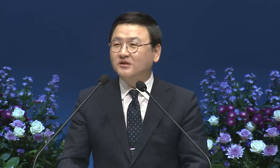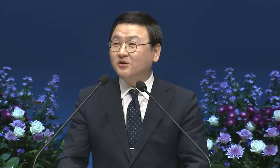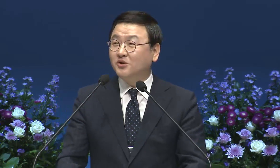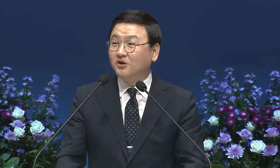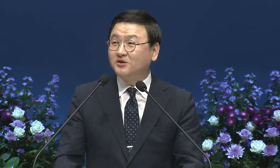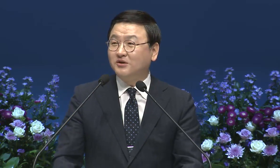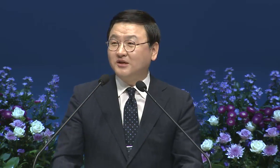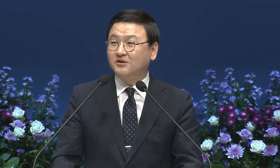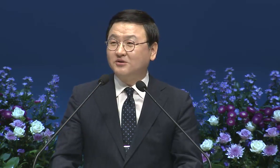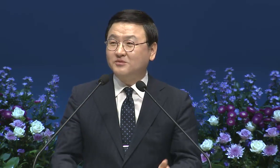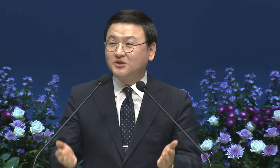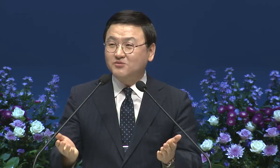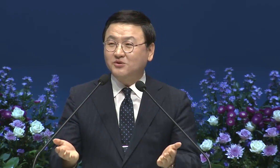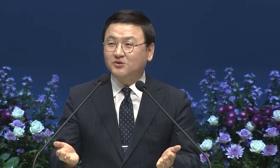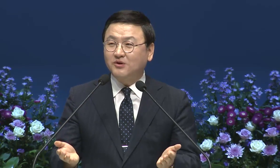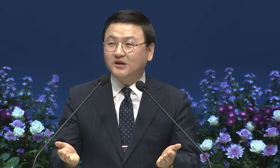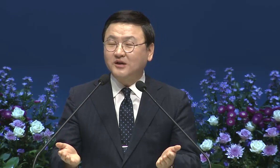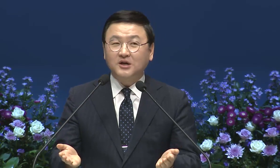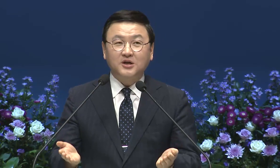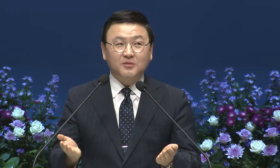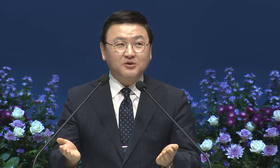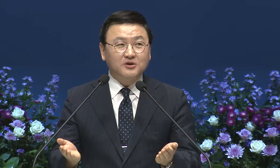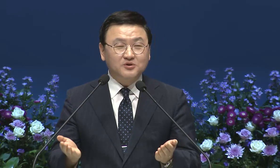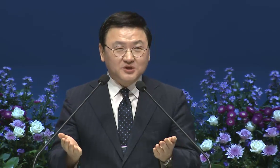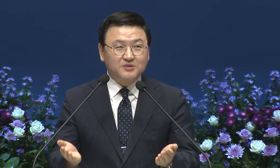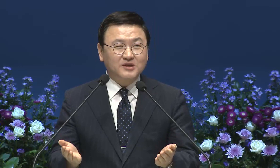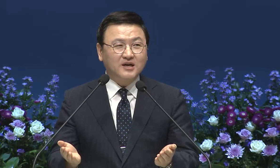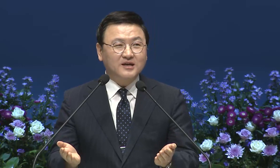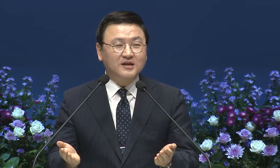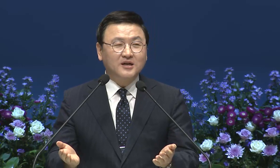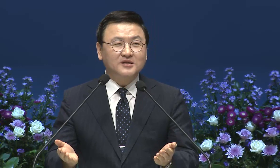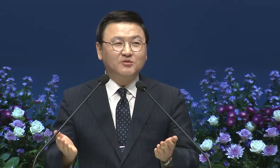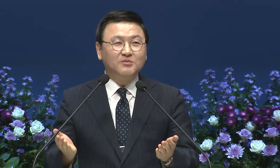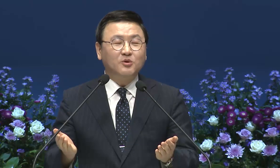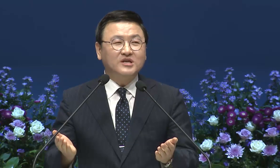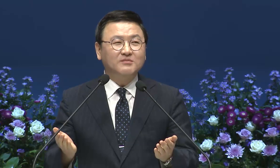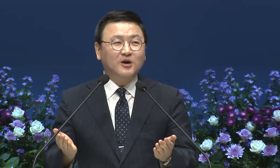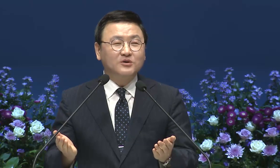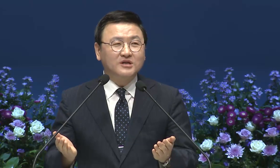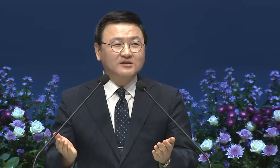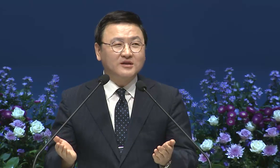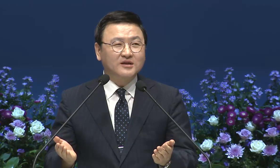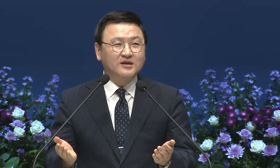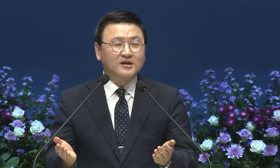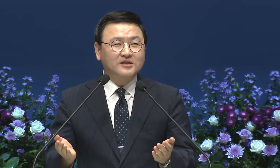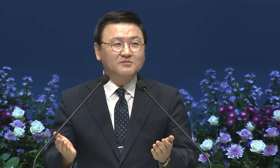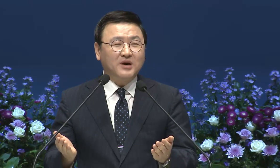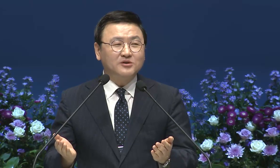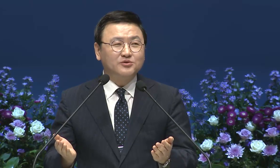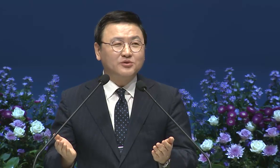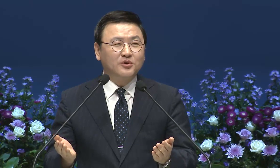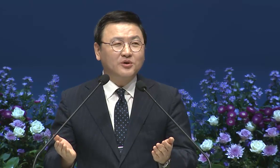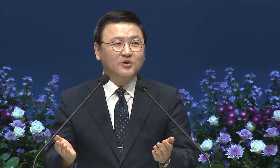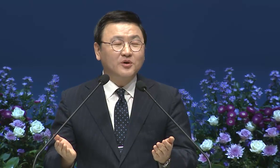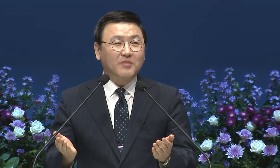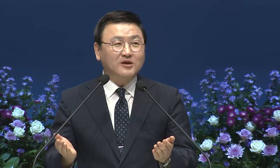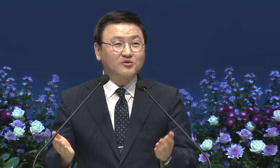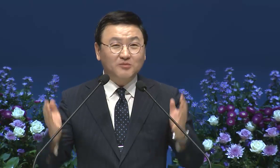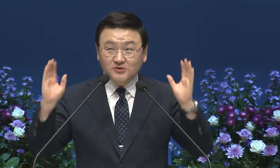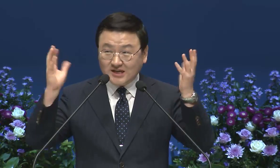뜨거운 열정이 여러분 심령 속에 회복될 줄 믿습니다. 자, 우리 목사님 나오실 때 큰 박수로, 박수가 뭔지